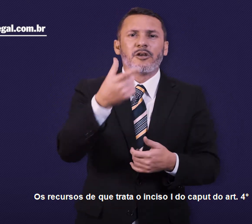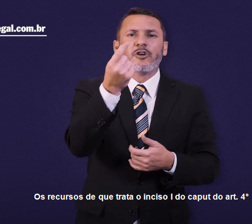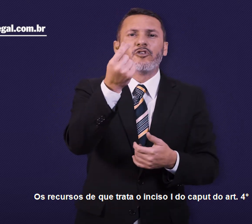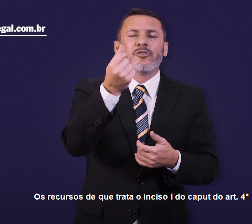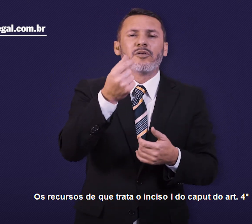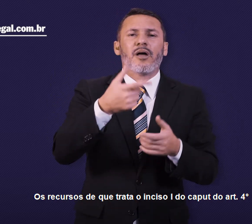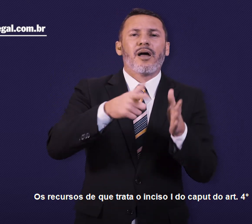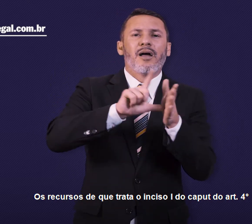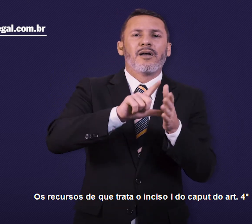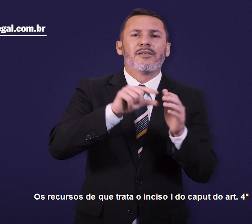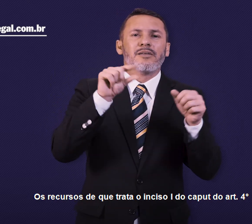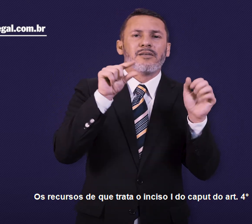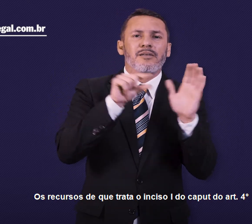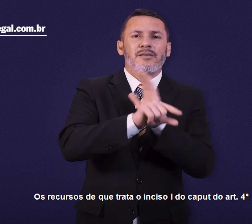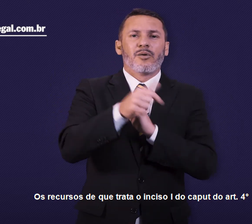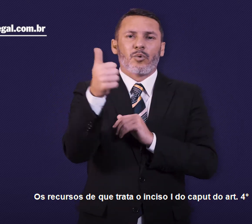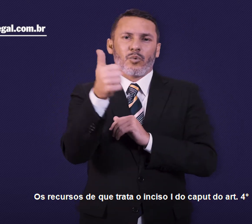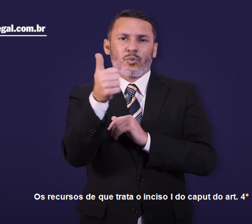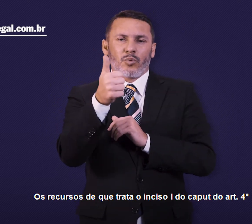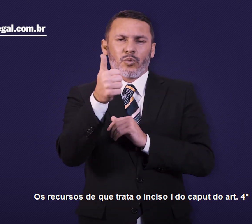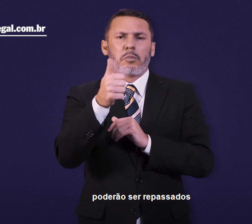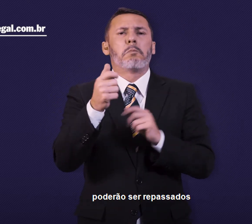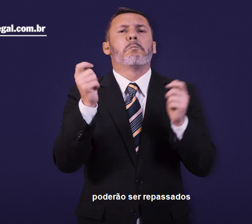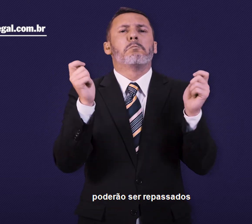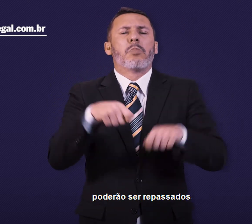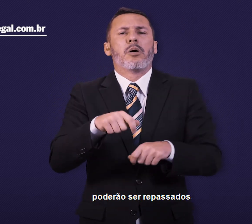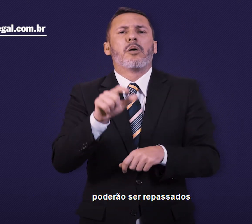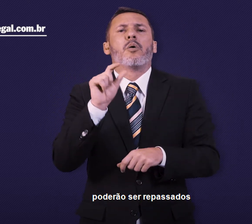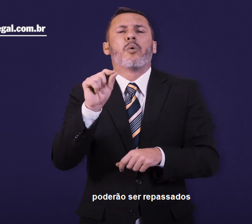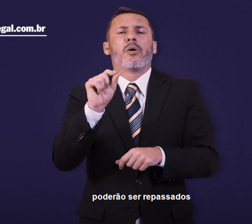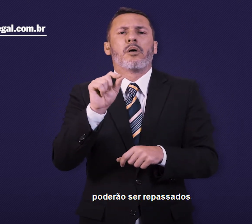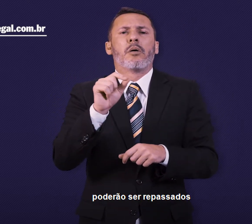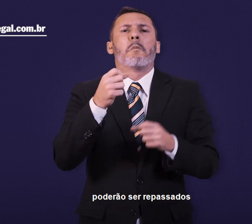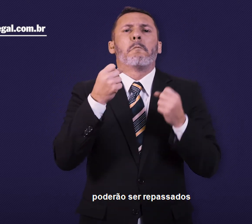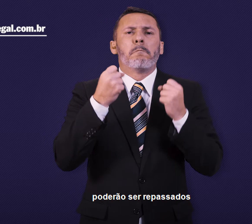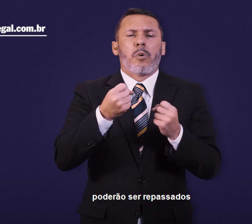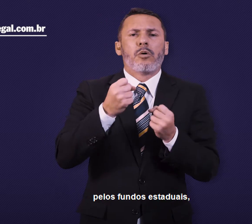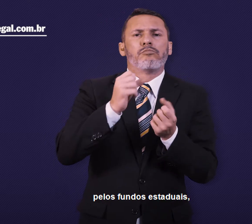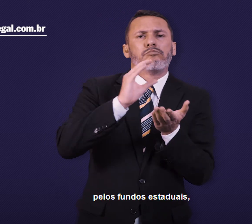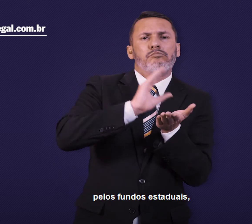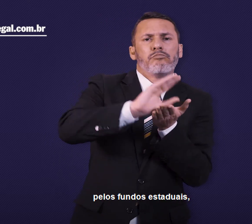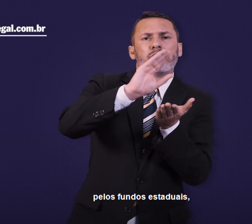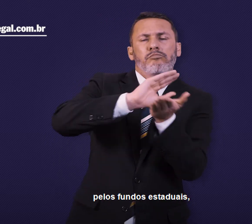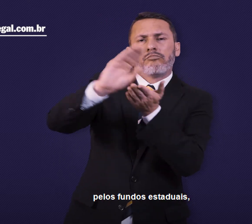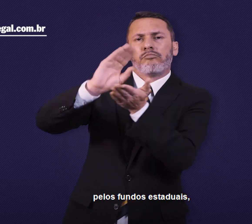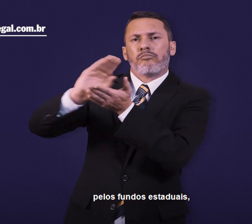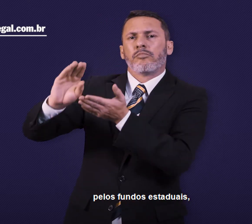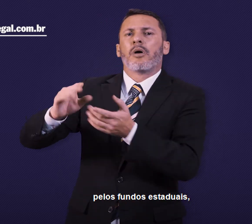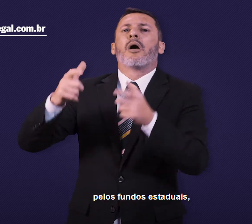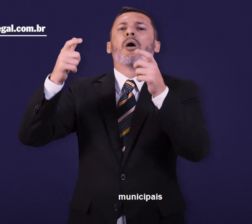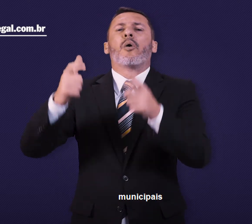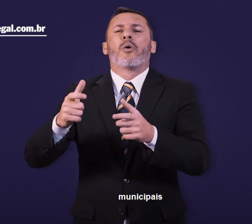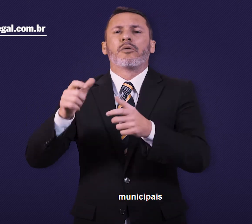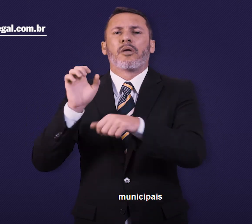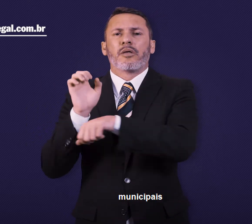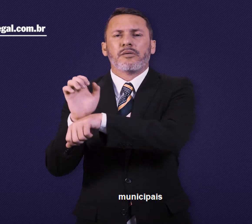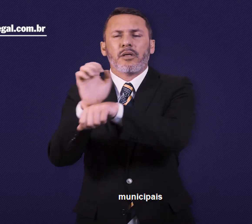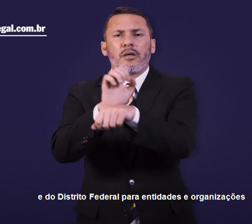inciso 1 do caput do artigo 4º poderão ser repassados pelos fundos estaduais, municipais e